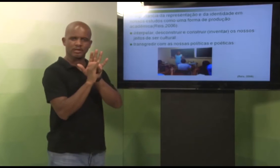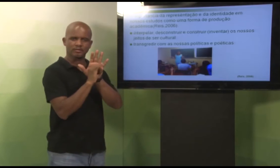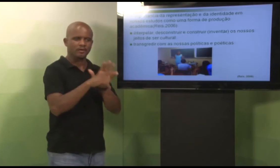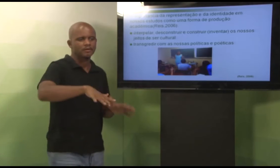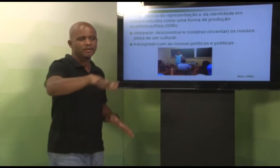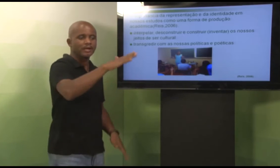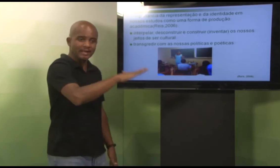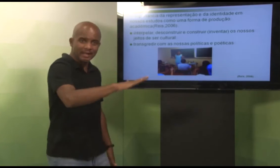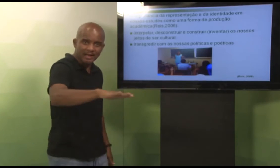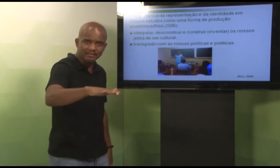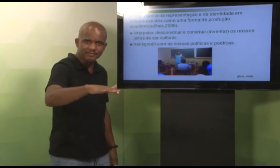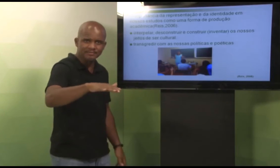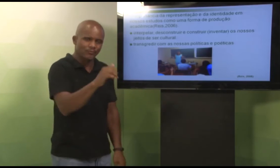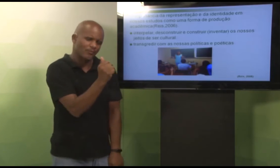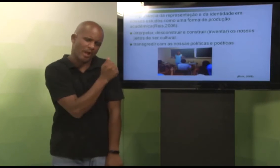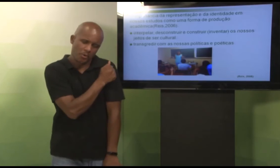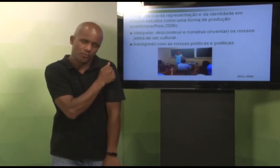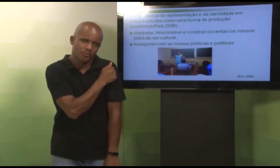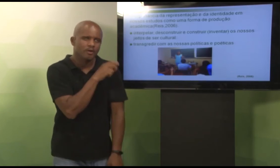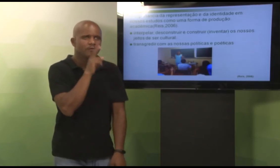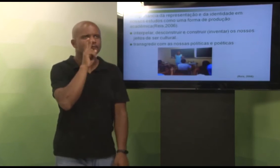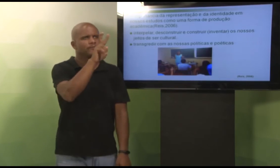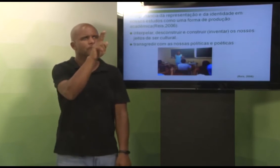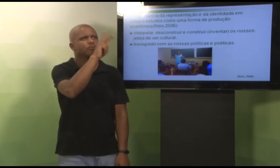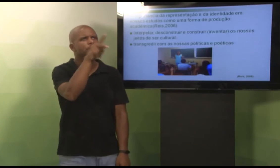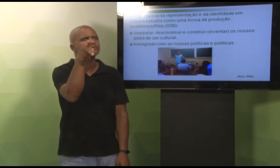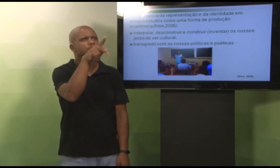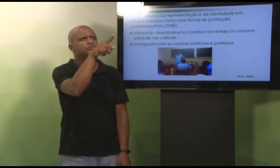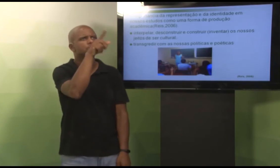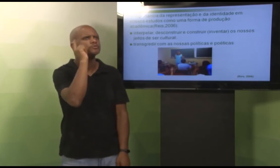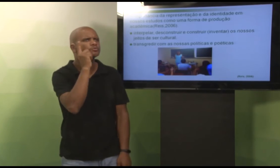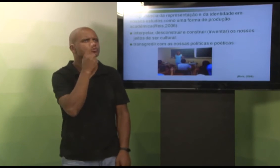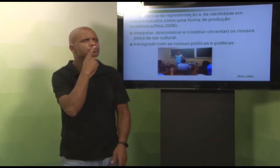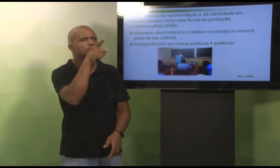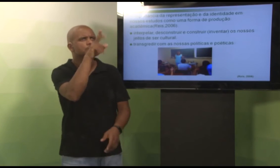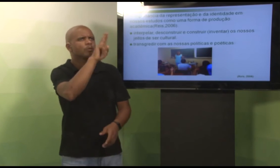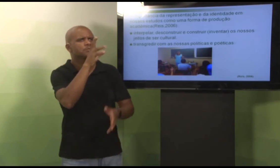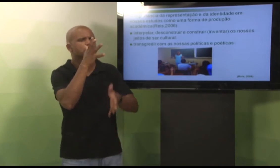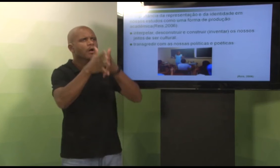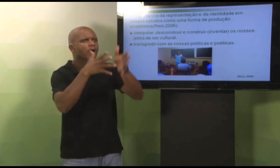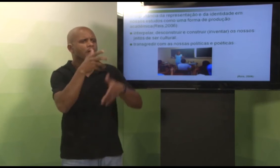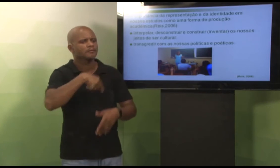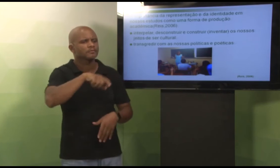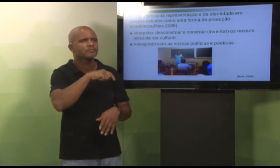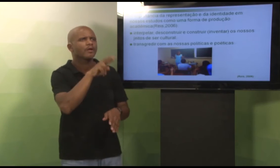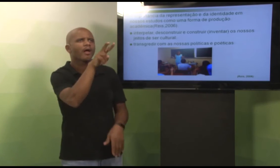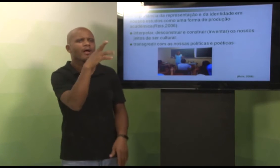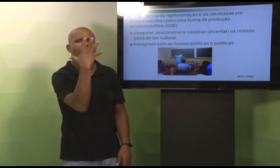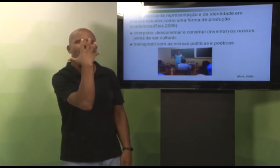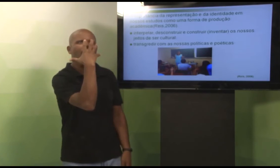ele serve de modelo identitário. Essas crianças, esses alunos vão ver o professor surdo